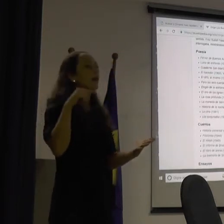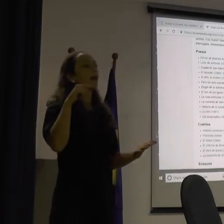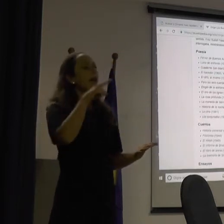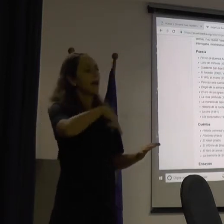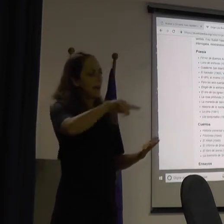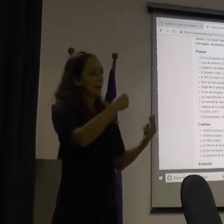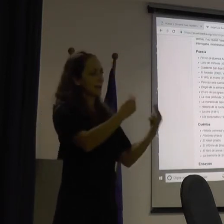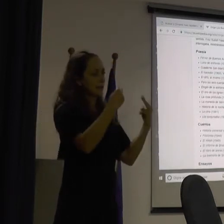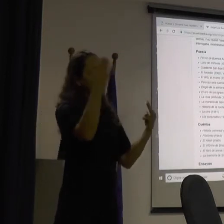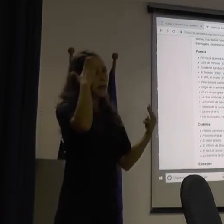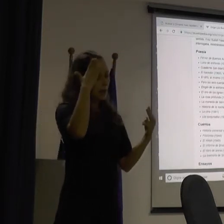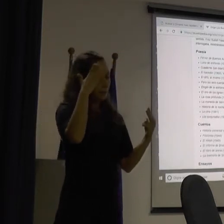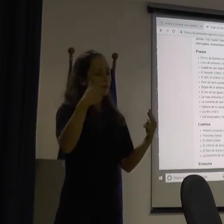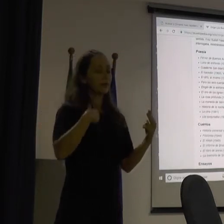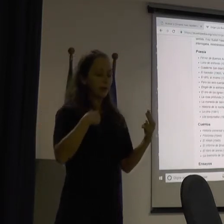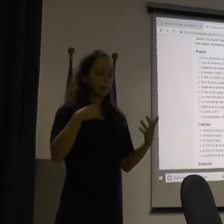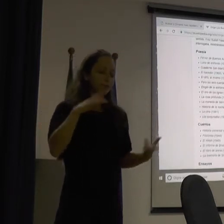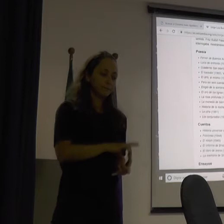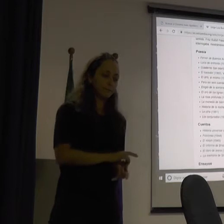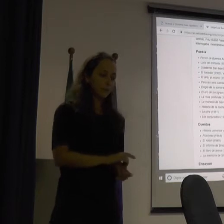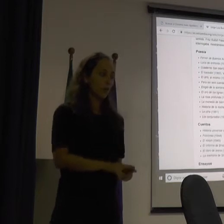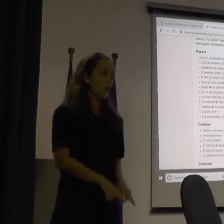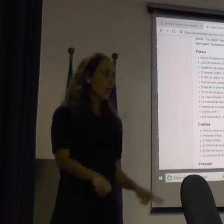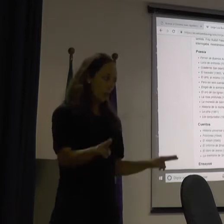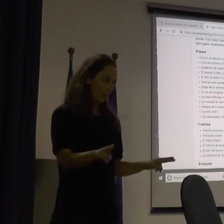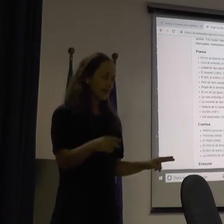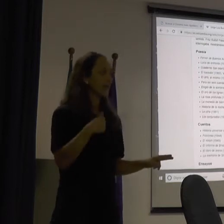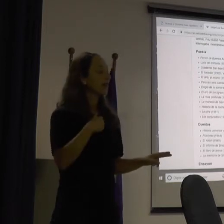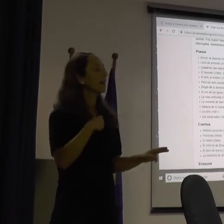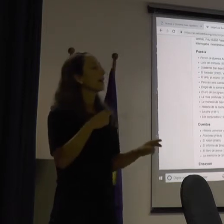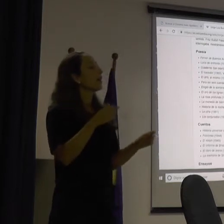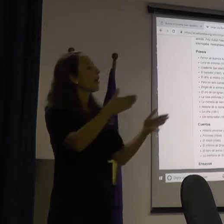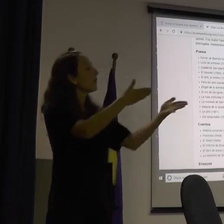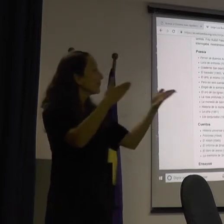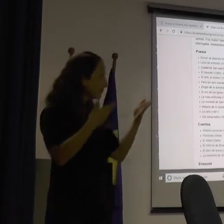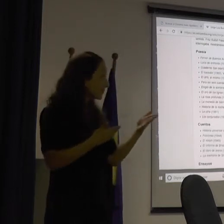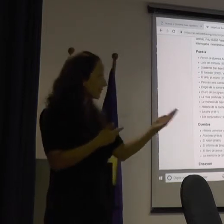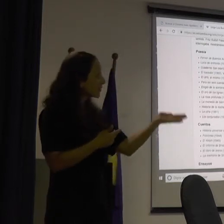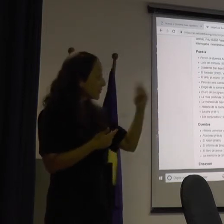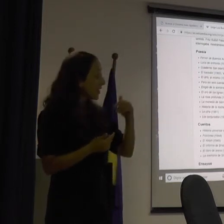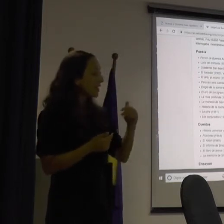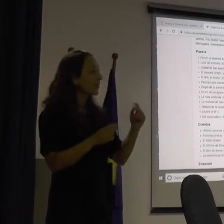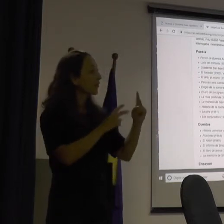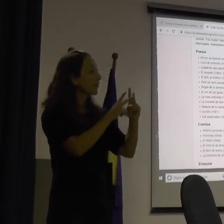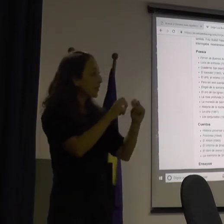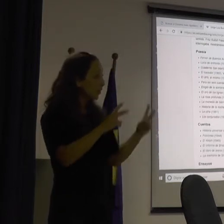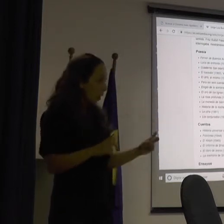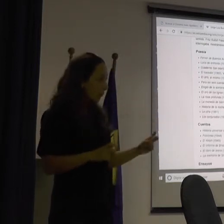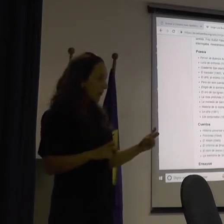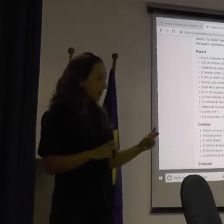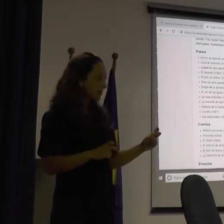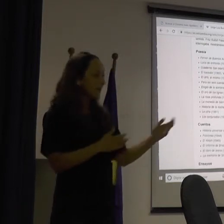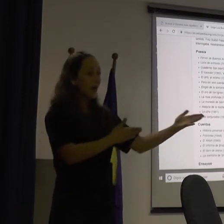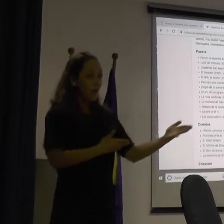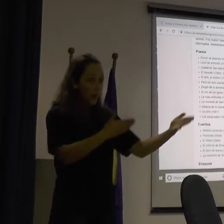UFSC, particularmente com a PGET. Então eu convido, quando eu falo que é para Florianópolis, é 100%